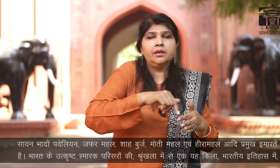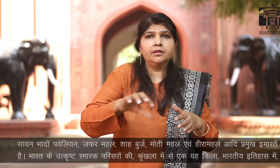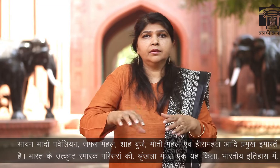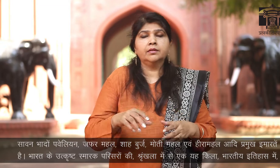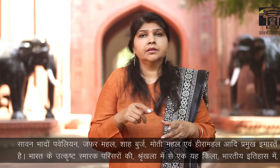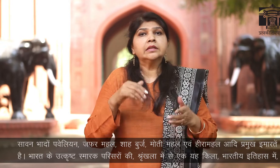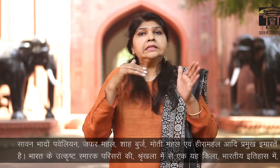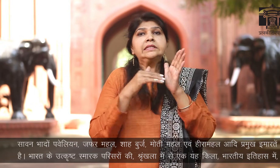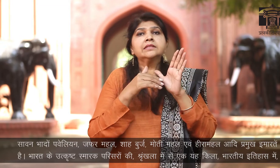जफर महल,